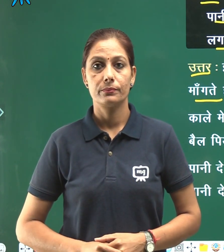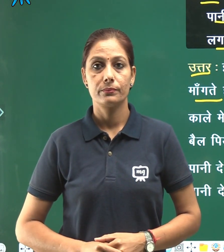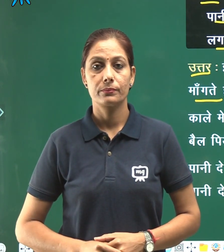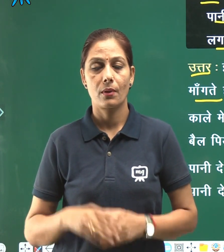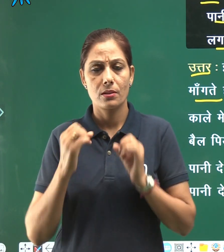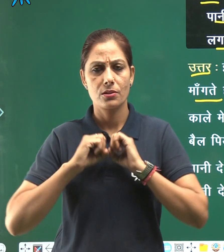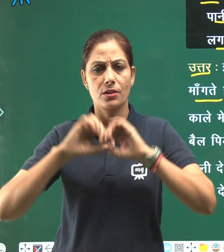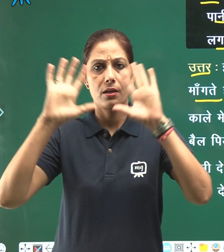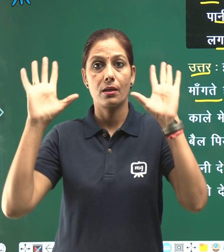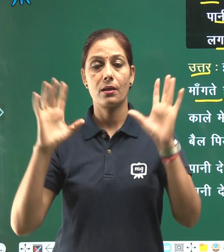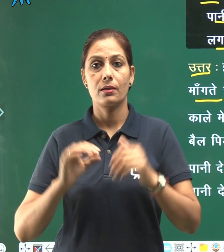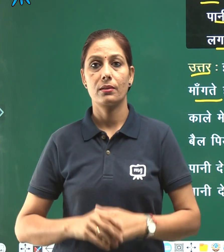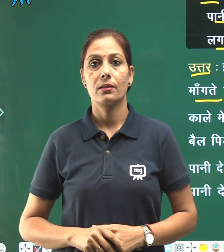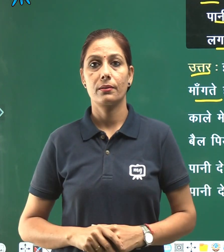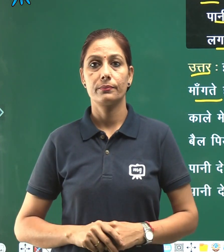नारा लगाती है,